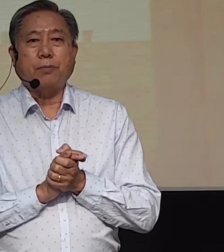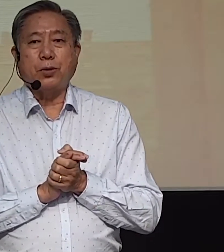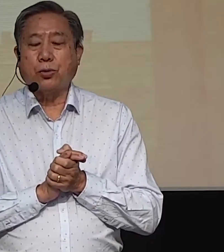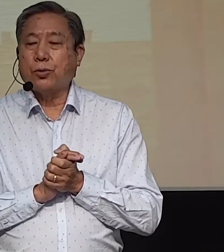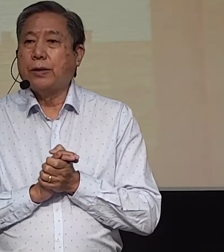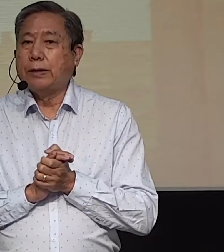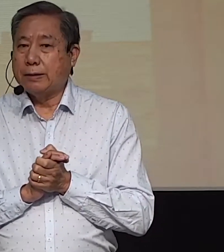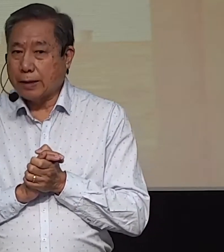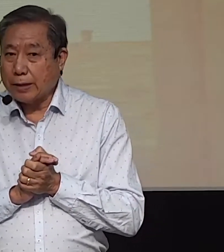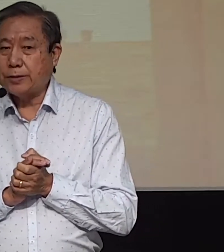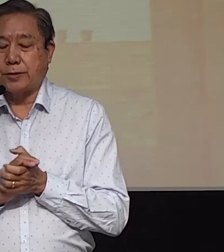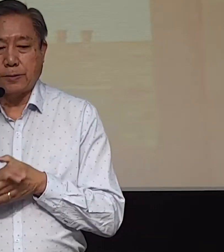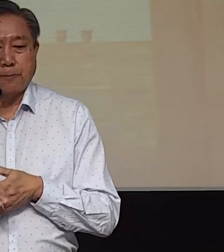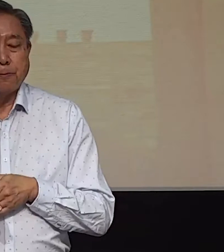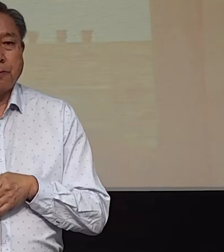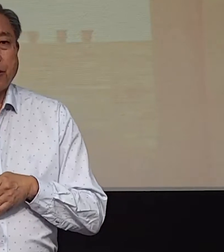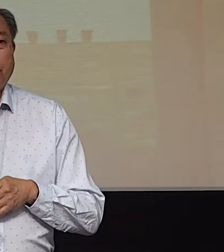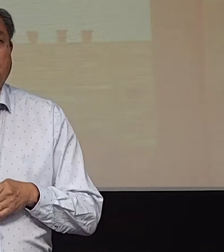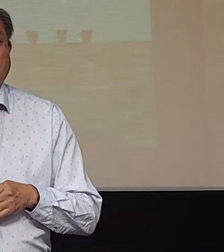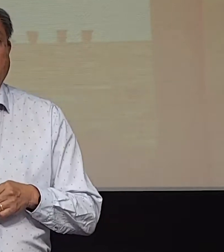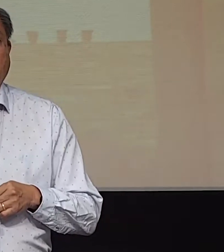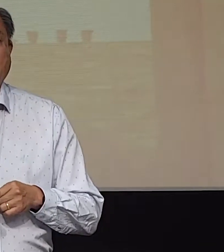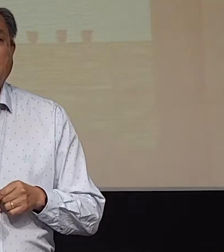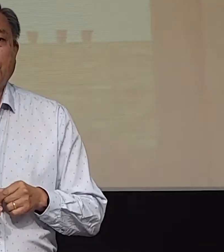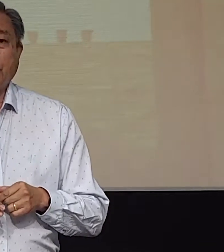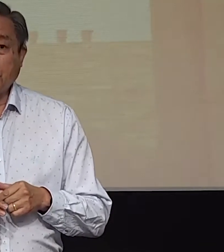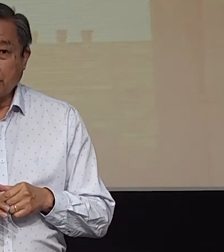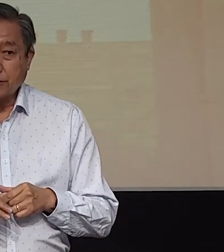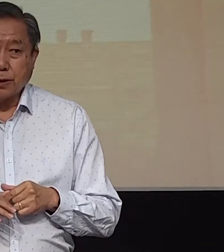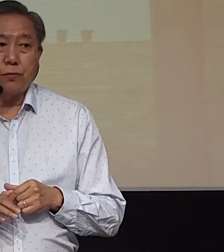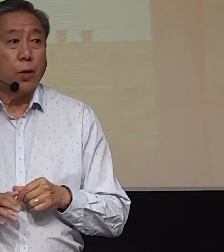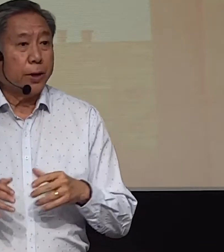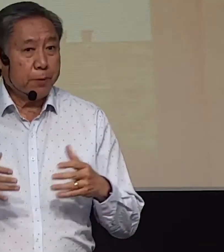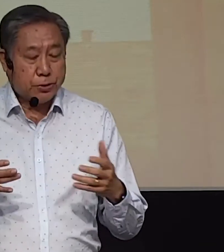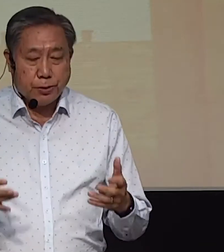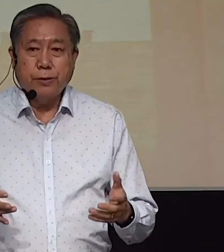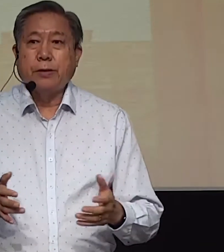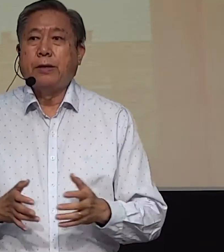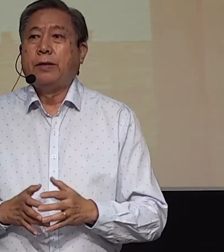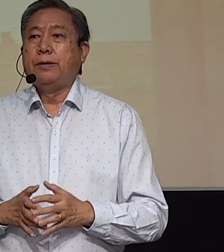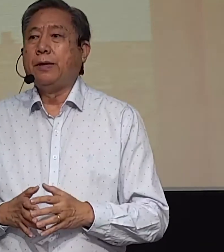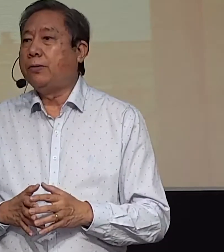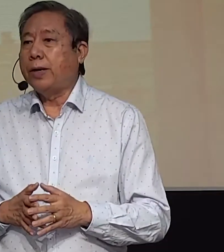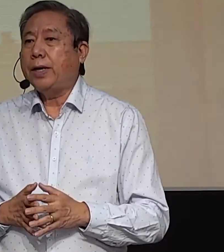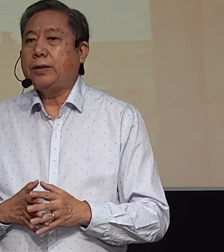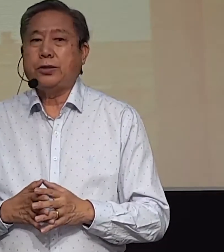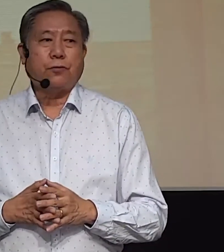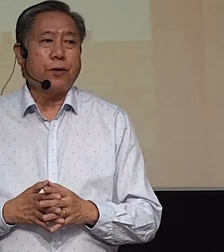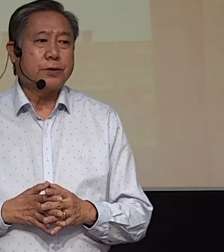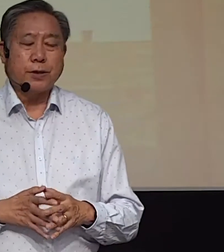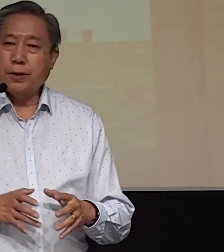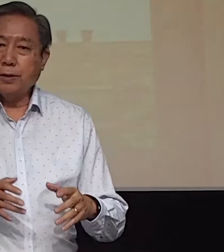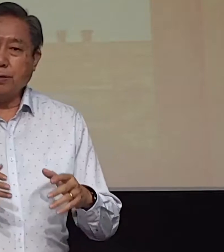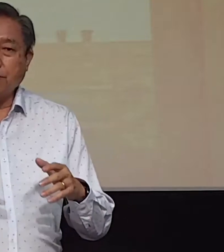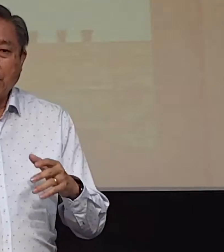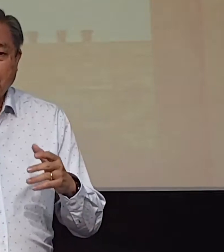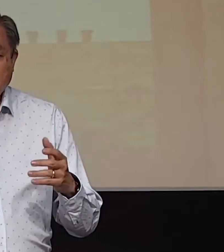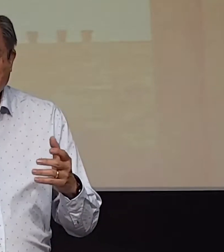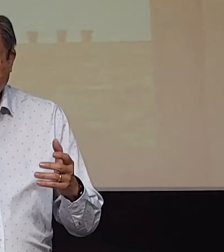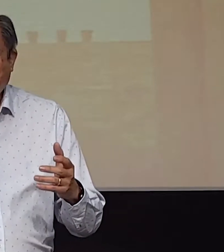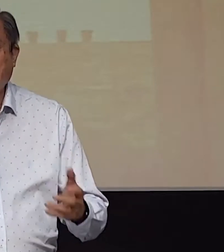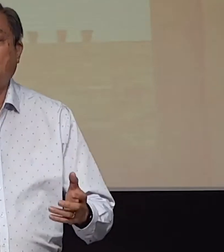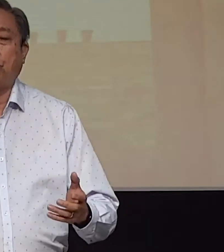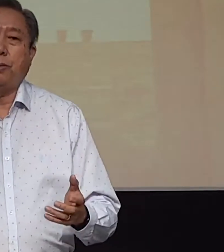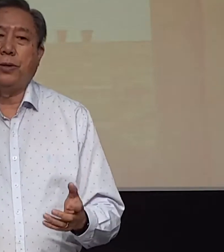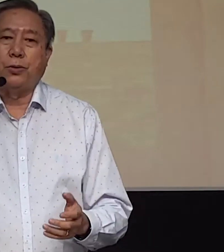e capítulo 3. E a nossa intenção, vou repetir, não é de fazer